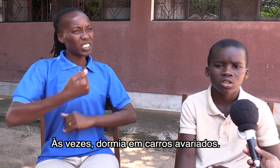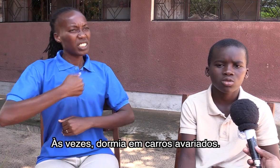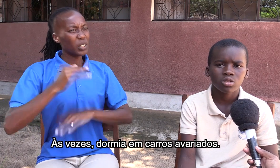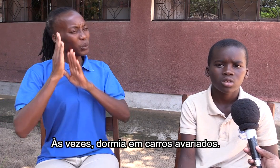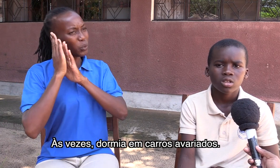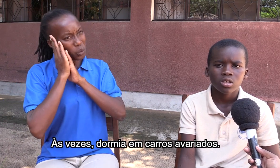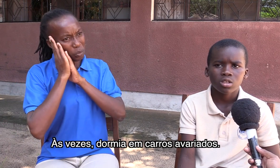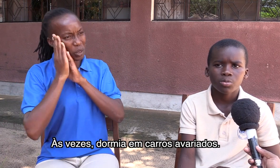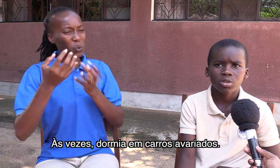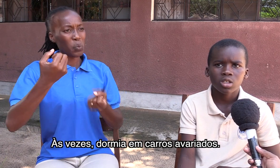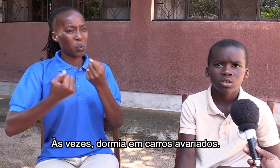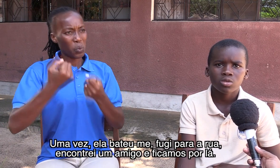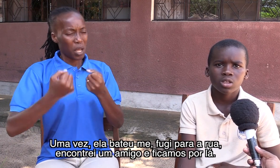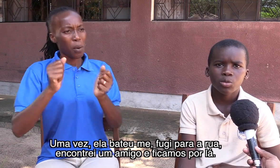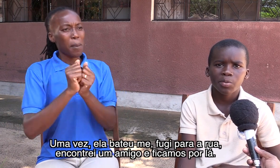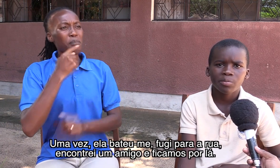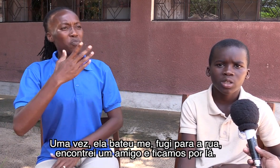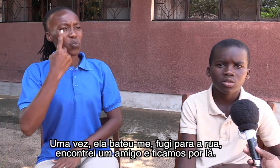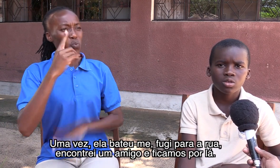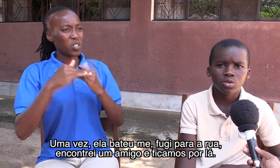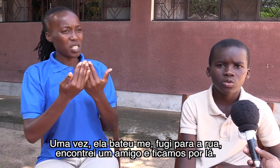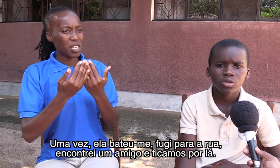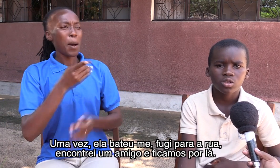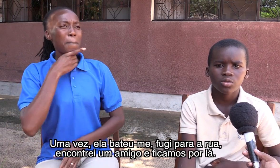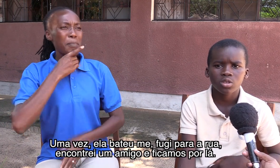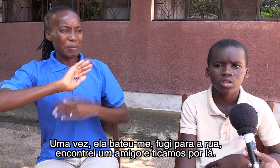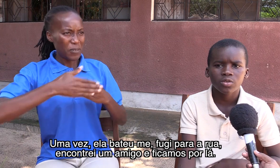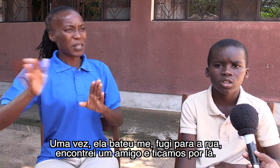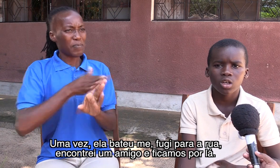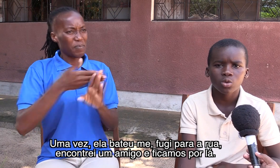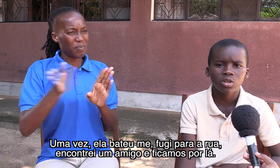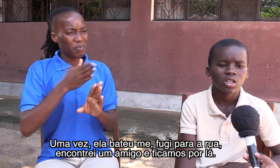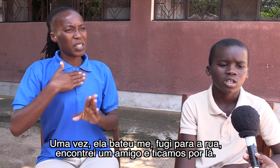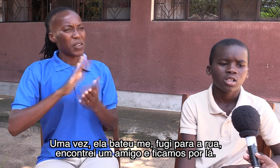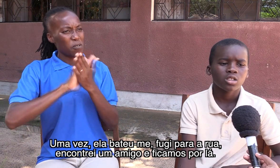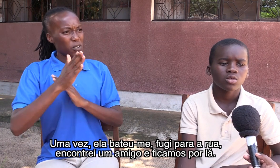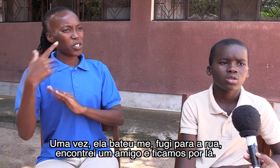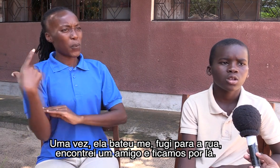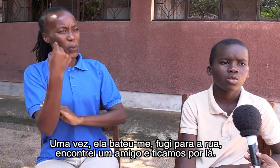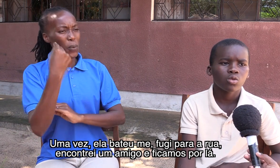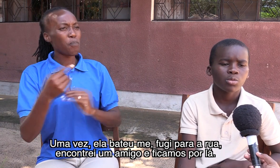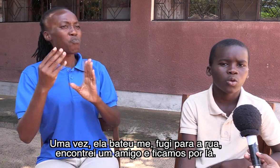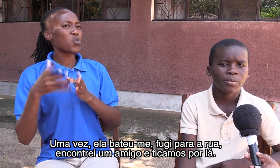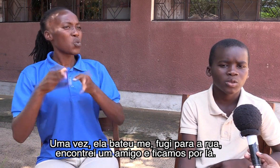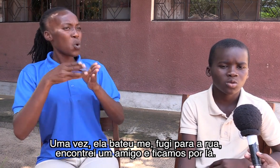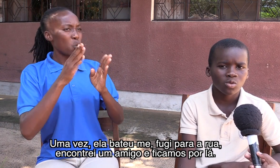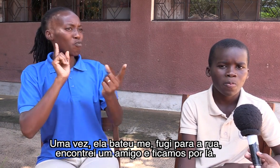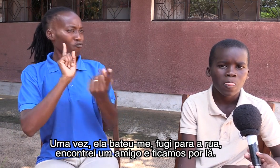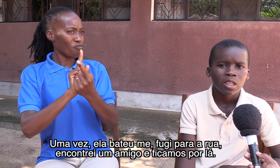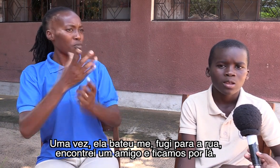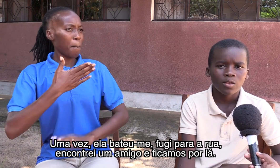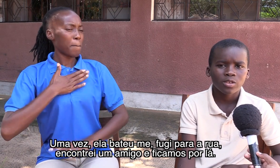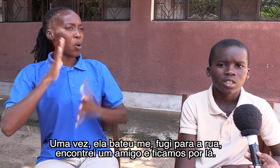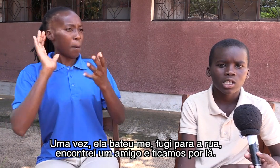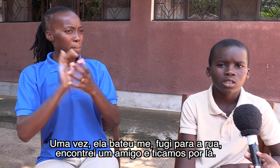estracados. E depois daí um dia meu pai me batiu de novo e fugi, fiquei na rua, se encontrei com o meu amigo